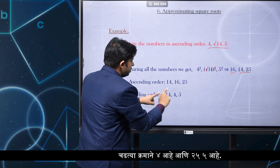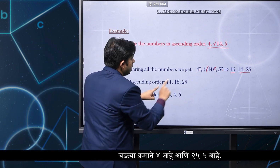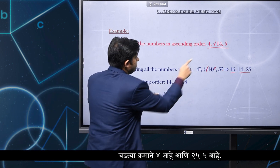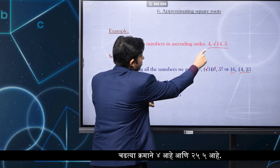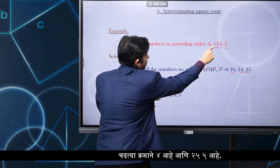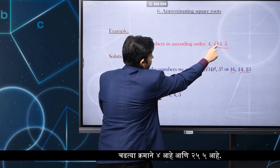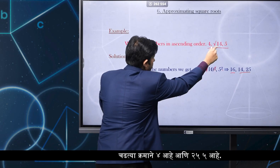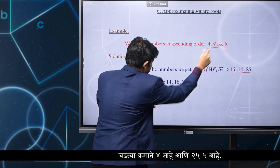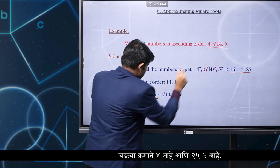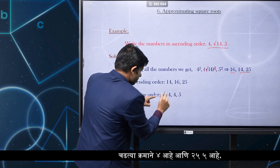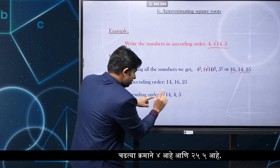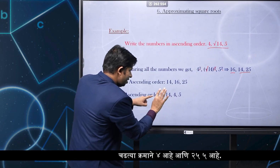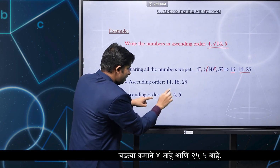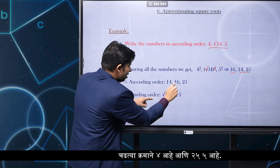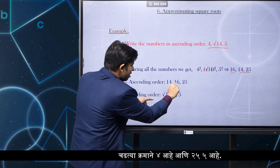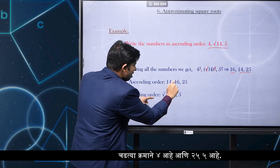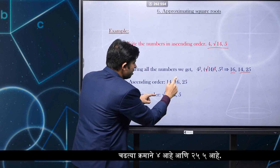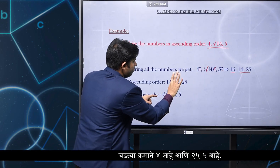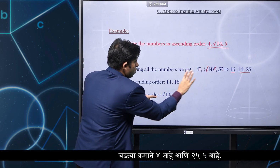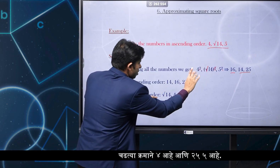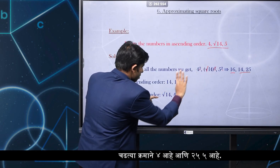चढत्या क्रमाने 4 आहे आणि 25, 5 आहे.